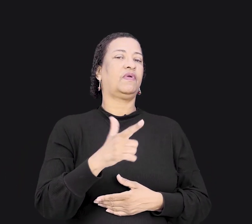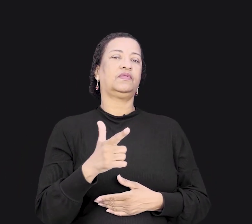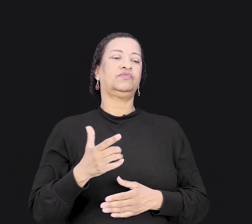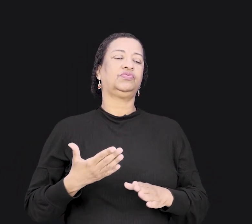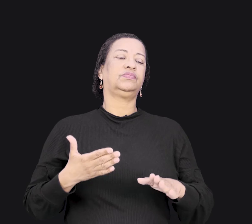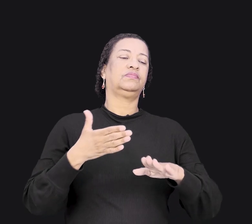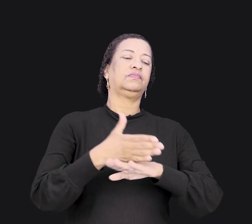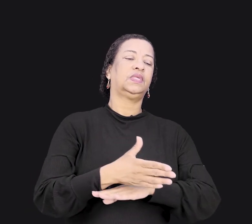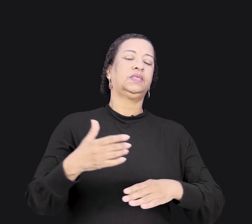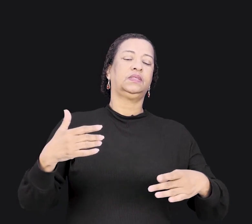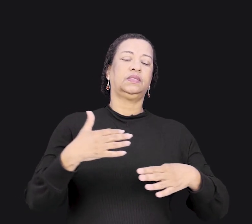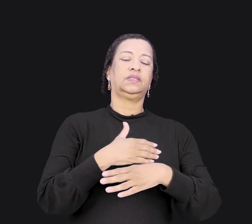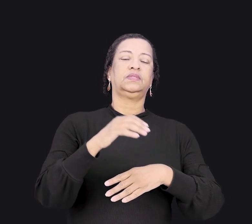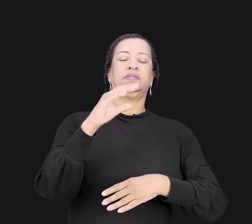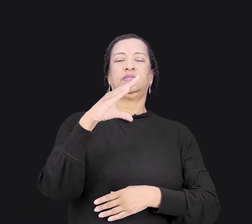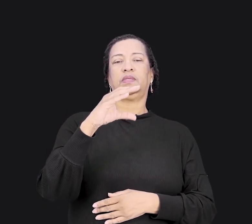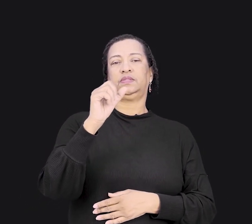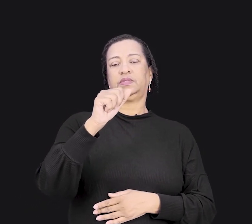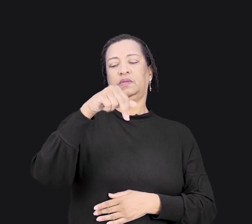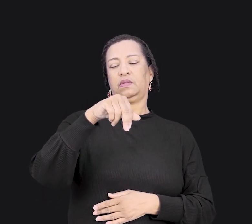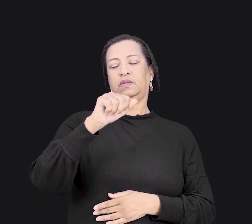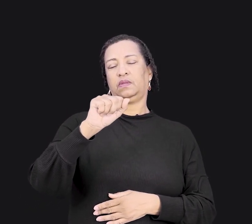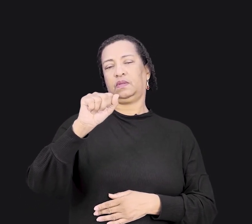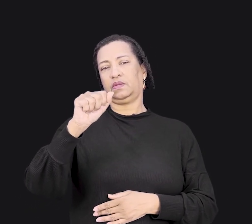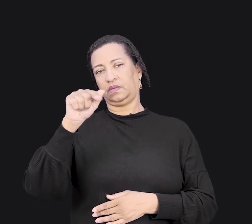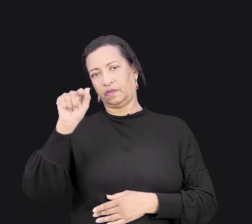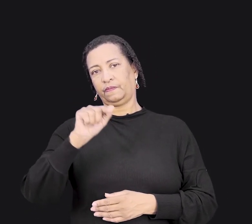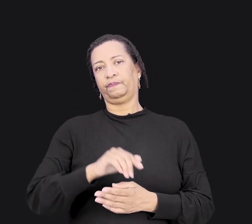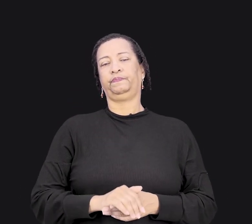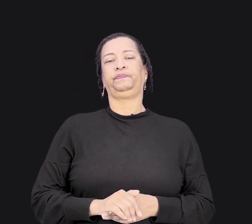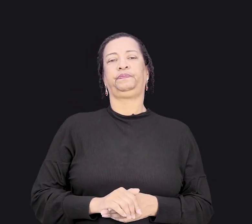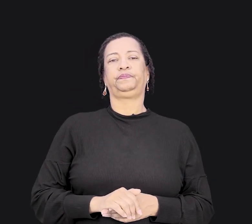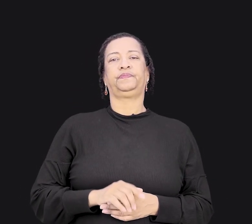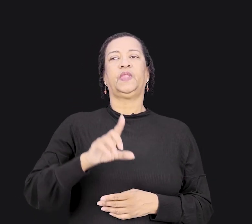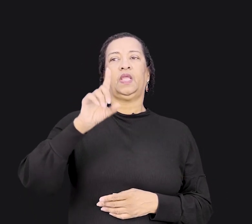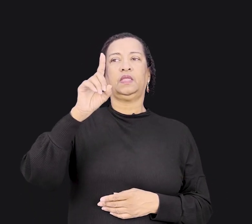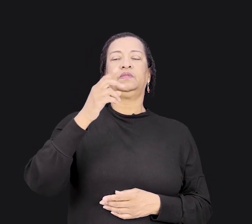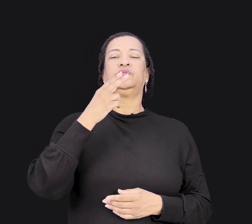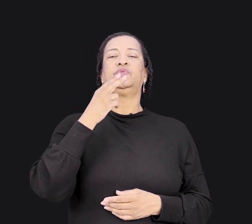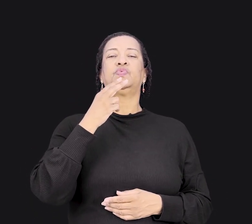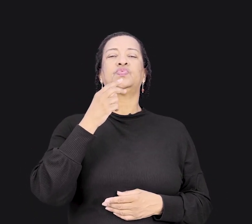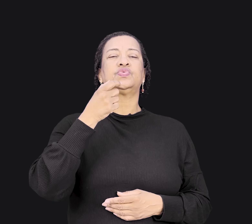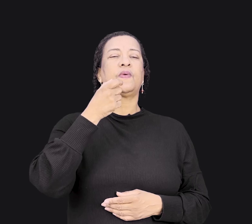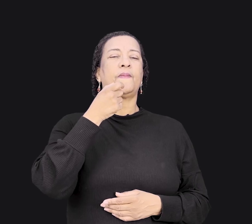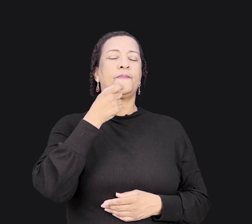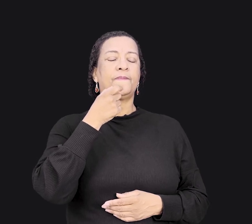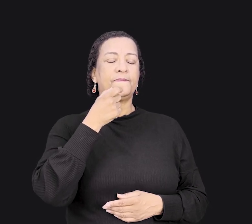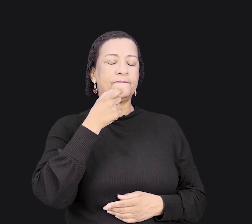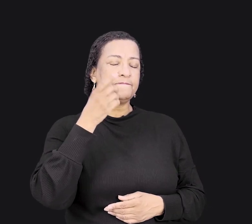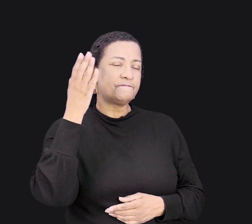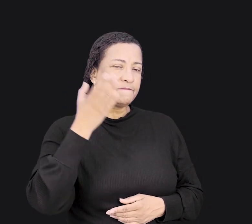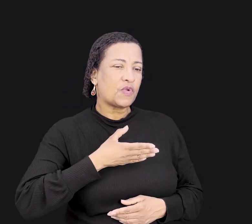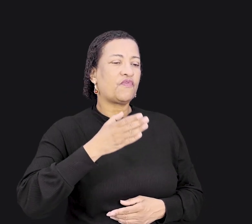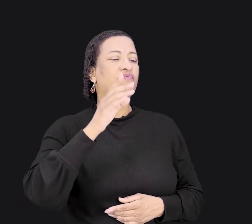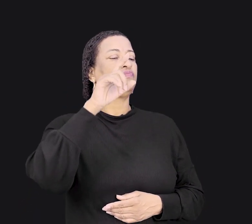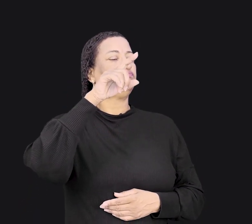Canaã. De formas maravilhosas Deus provou quem ele era e tentou fazê-los crer, mas eles nunca